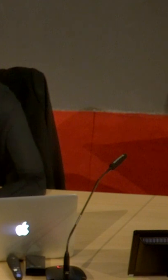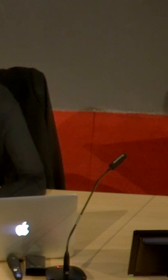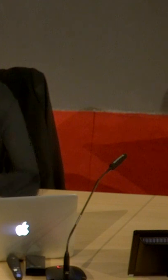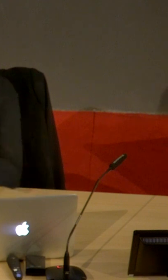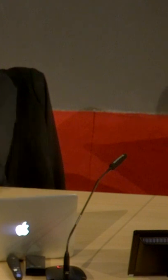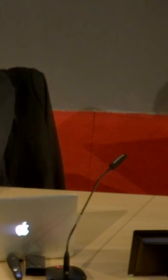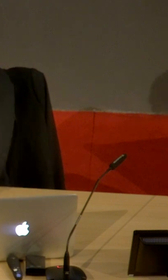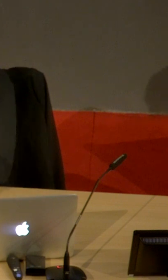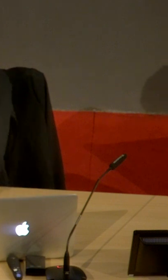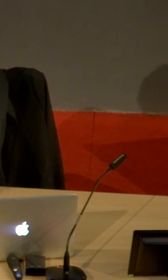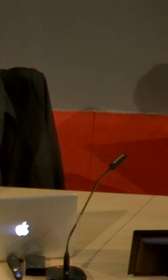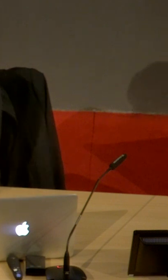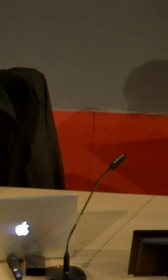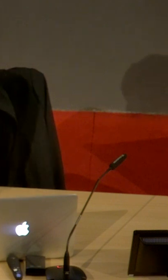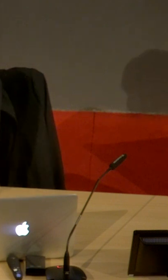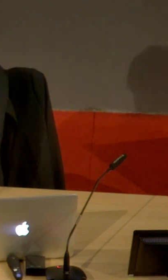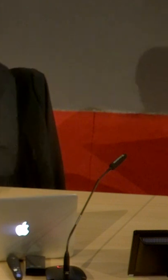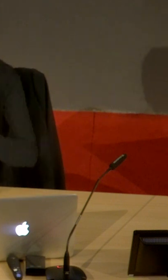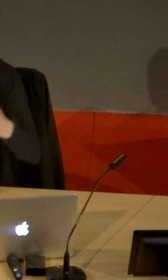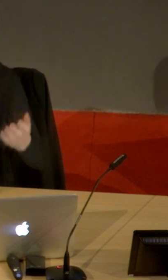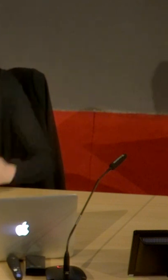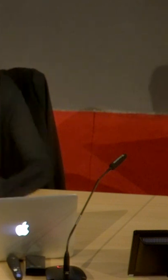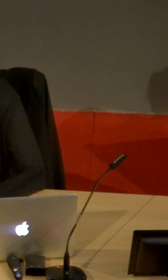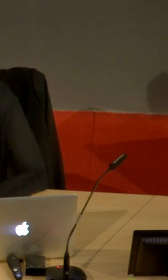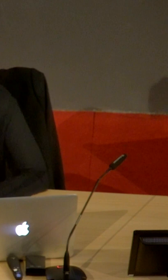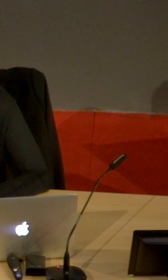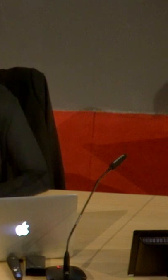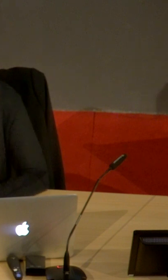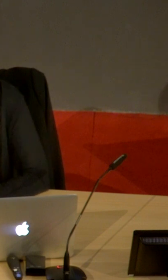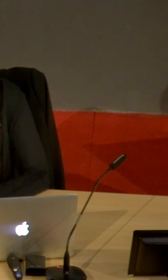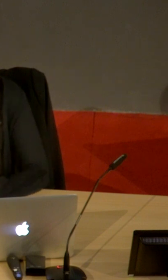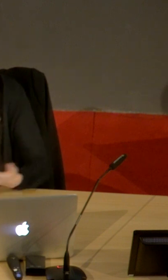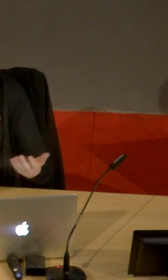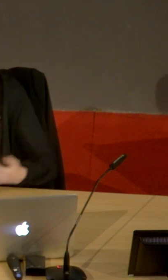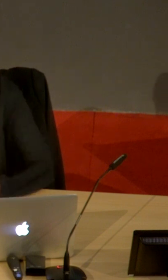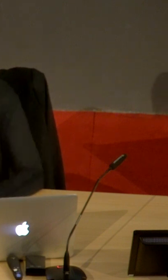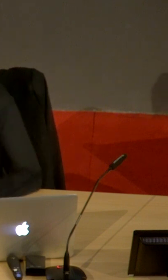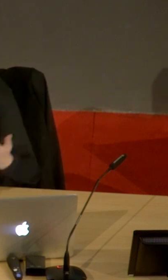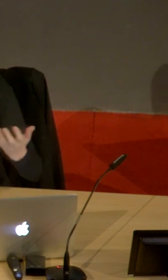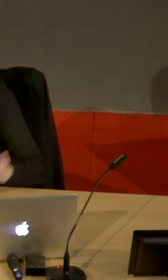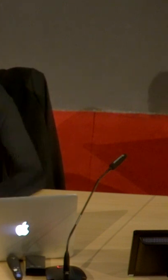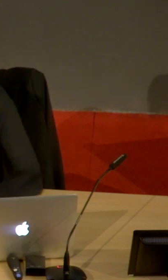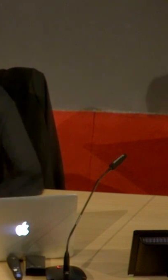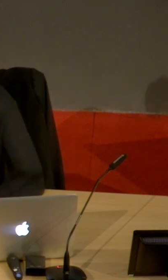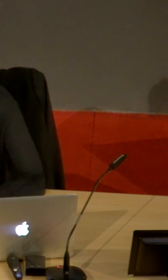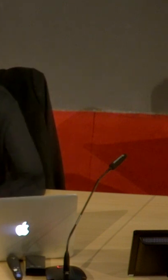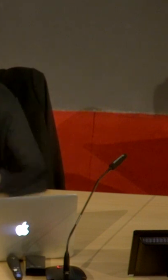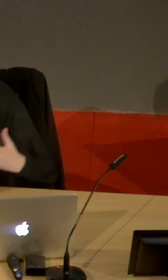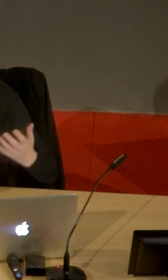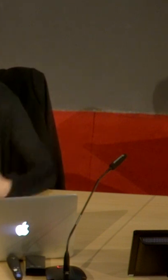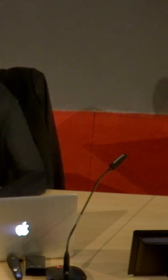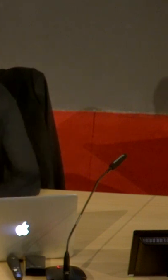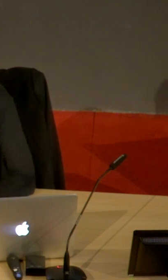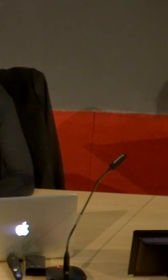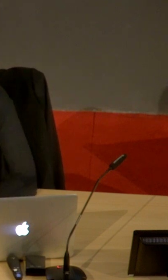íbamos encontrar en la intimidad de tres o cuatro personas o o si como nos encontramos a veces con con